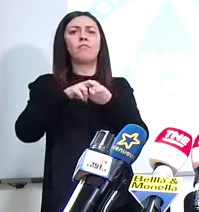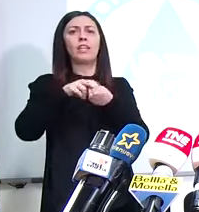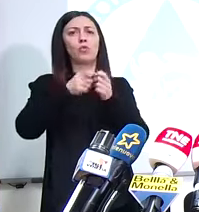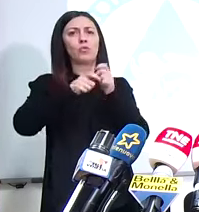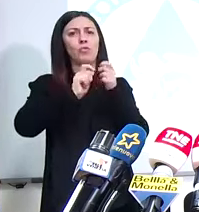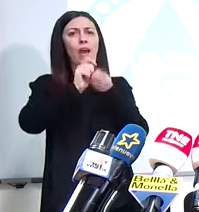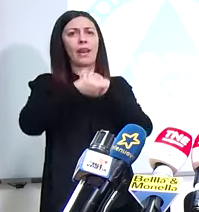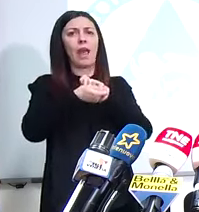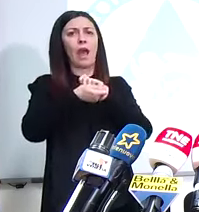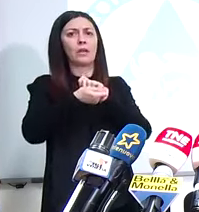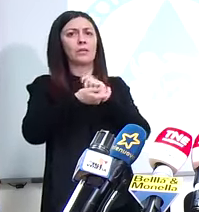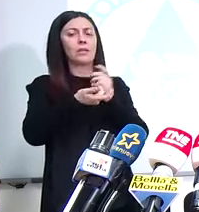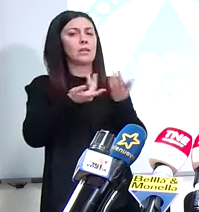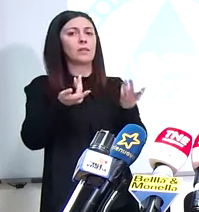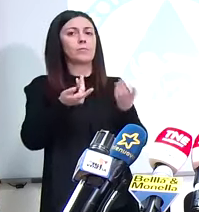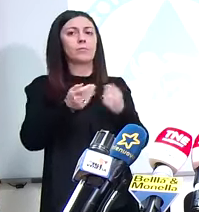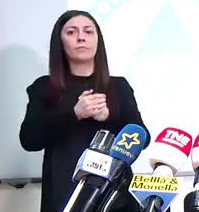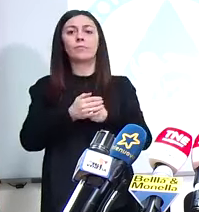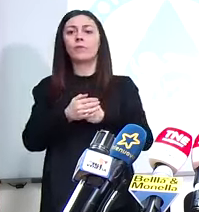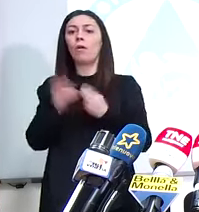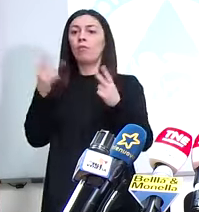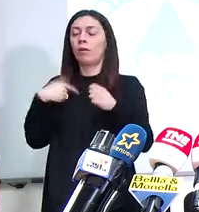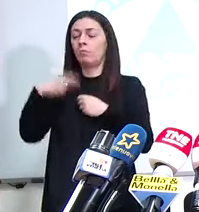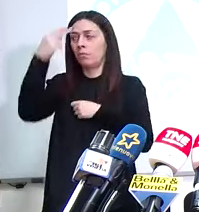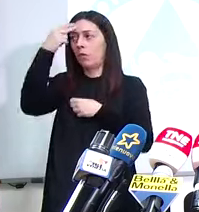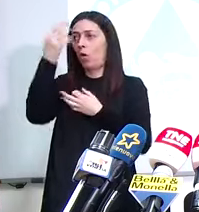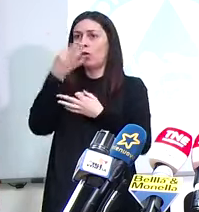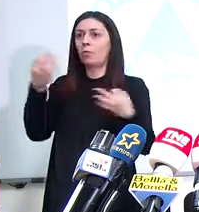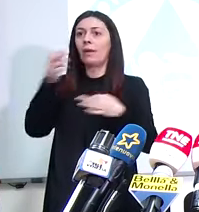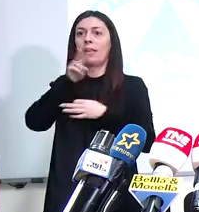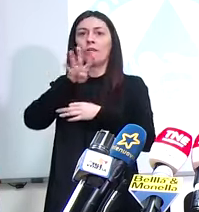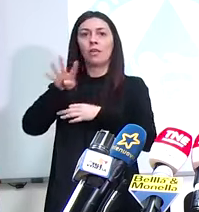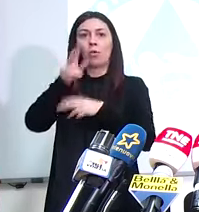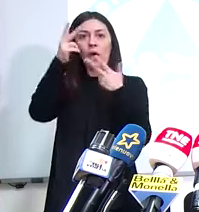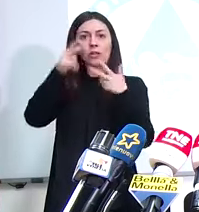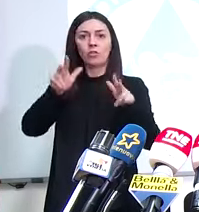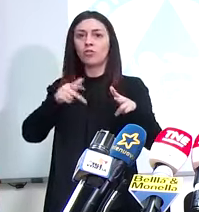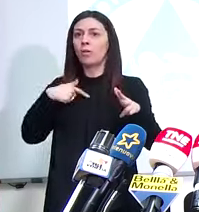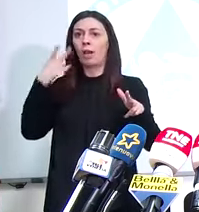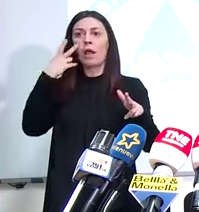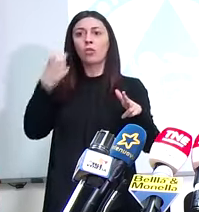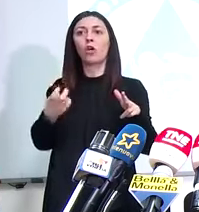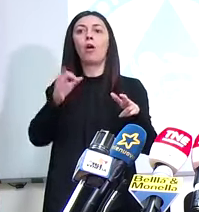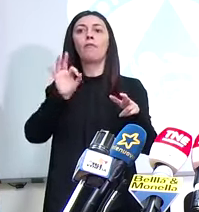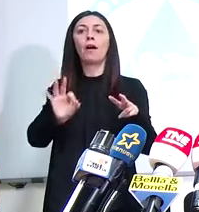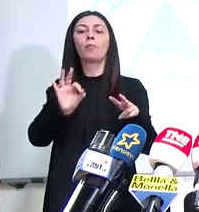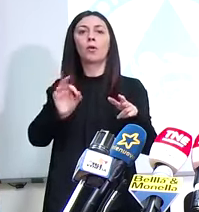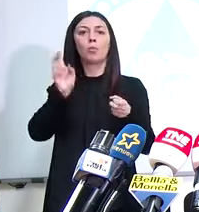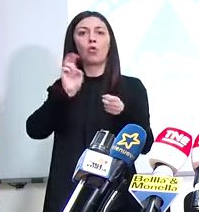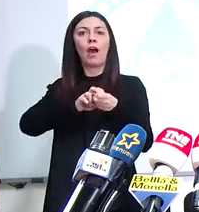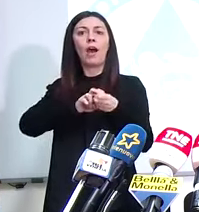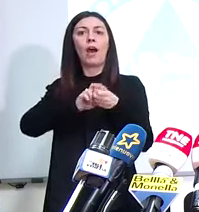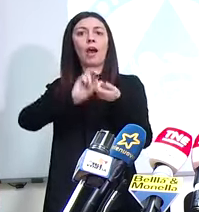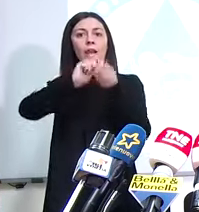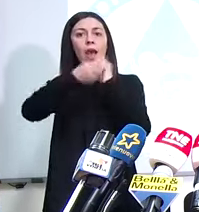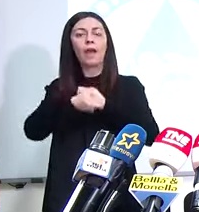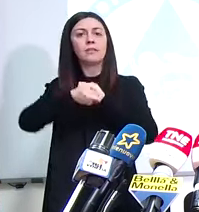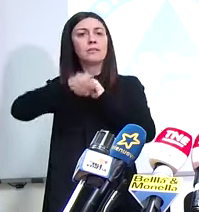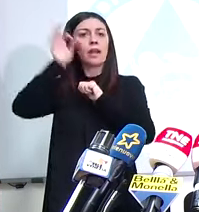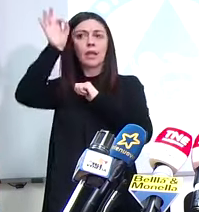inglese inventò 24 dicembre non ricordo ancora la data per cui infatti vabbè comunque questa è la verificheremo